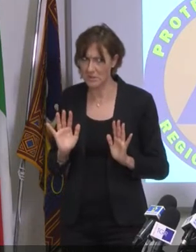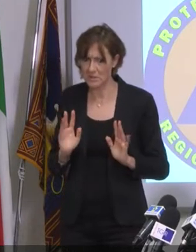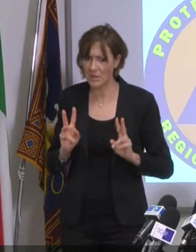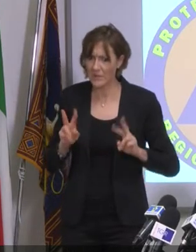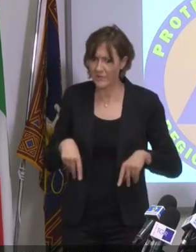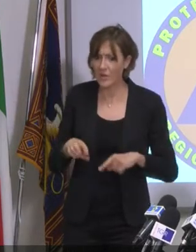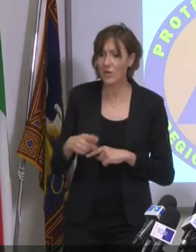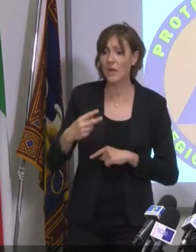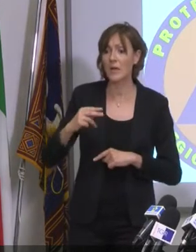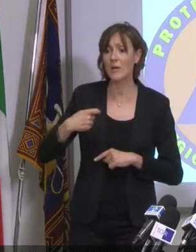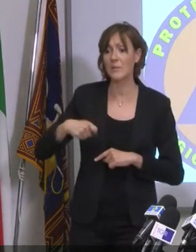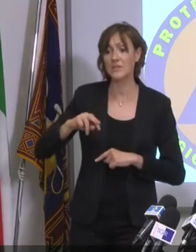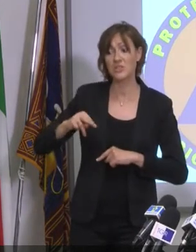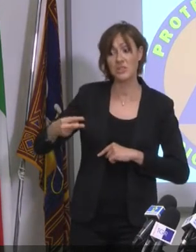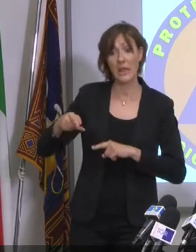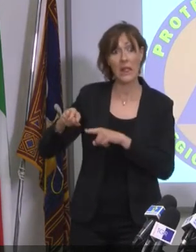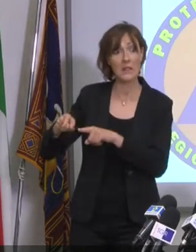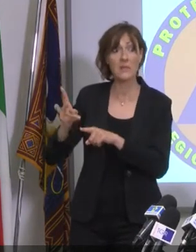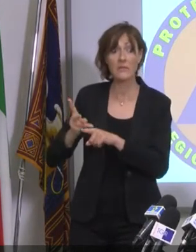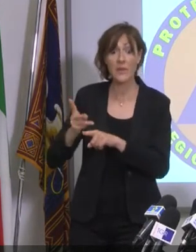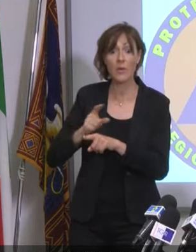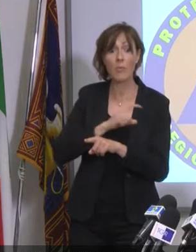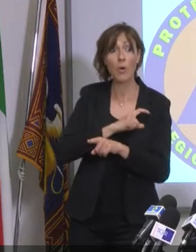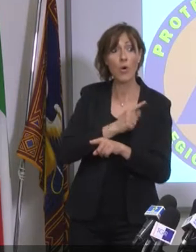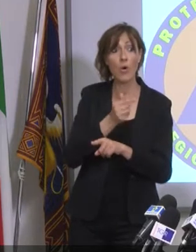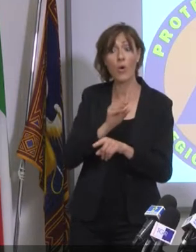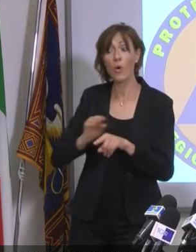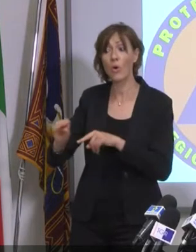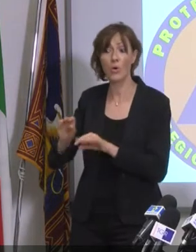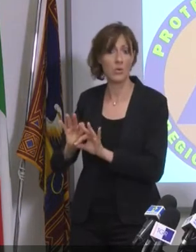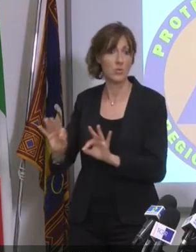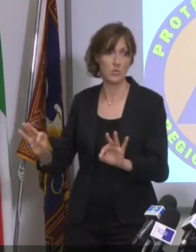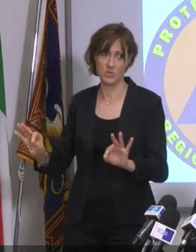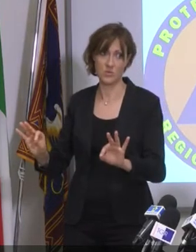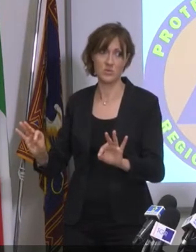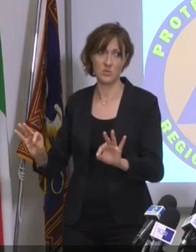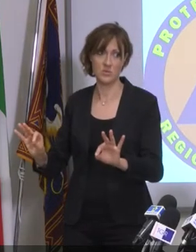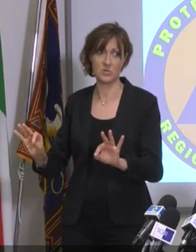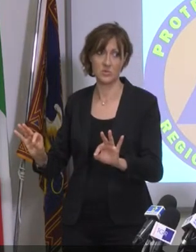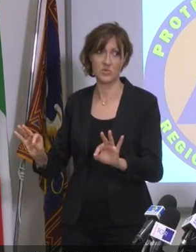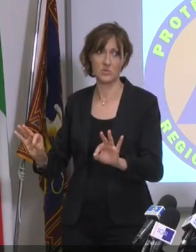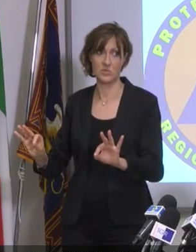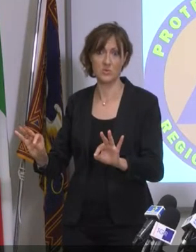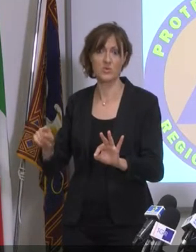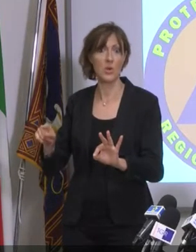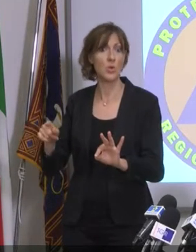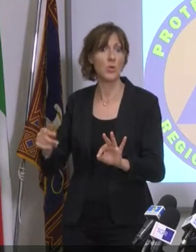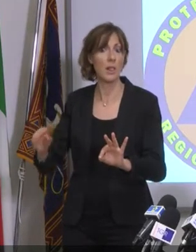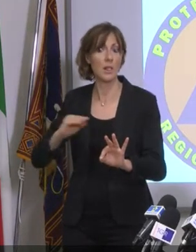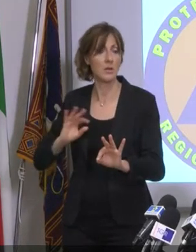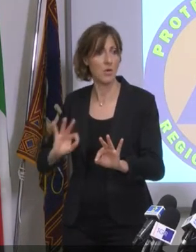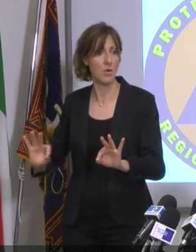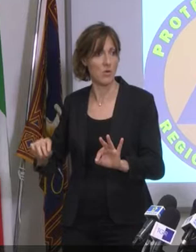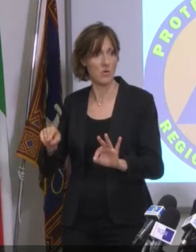vice presidente non ha incassato il il quanto cioè non ha mai percepito il bonus